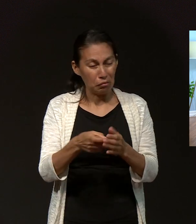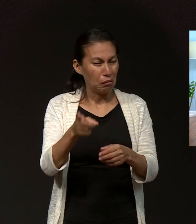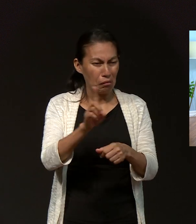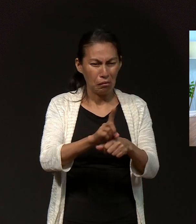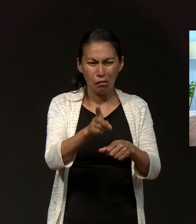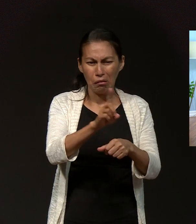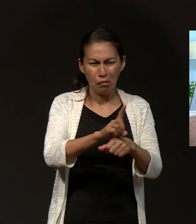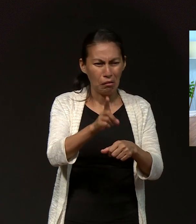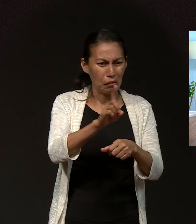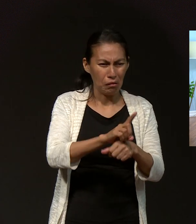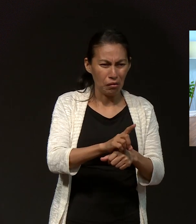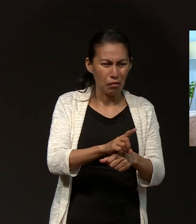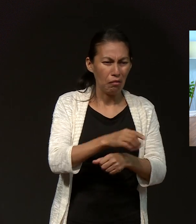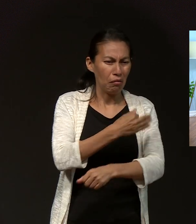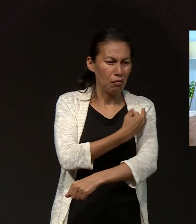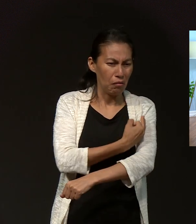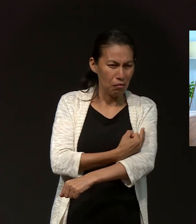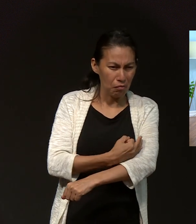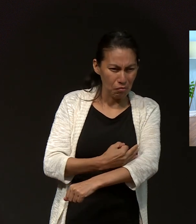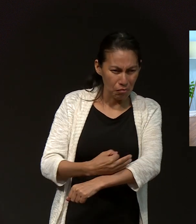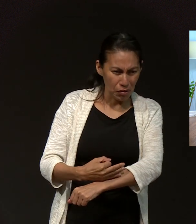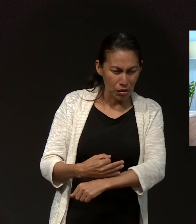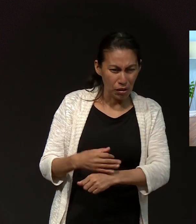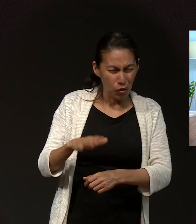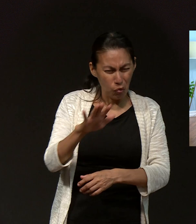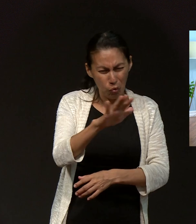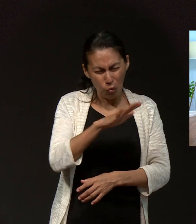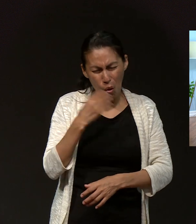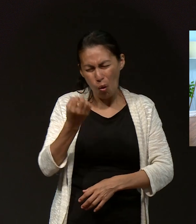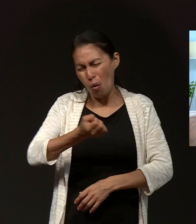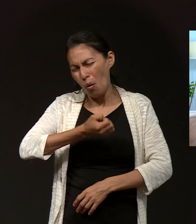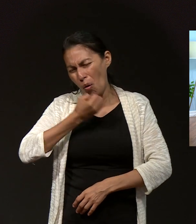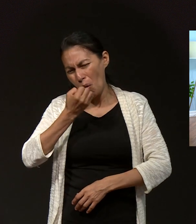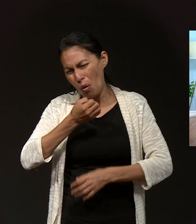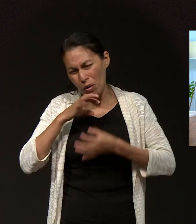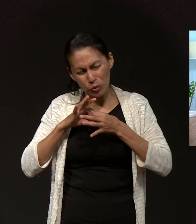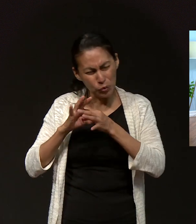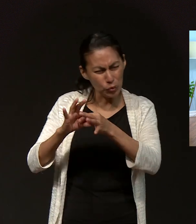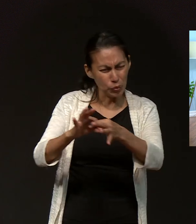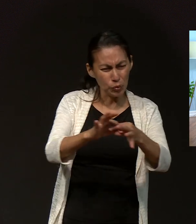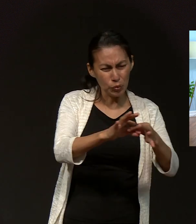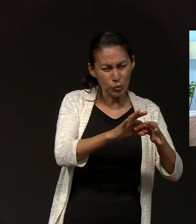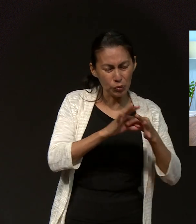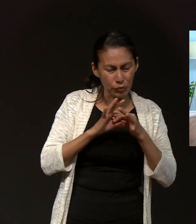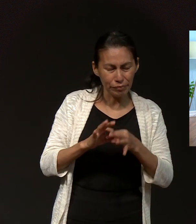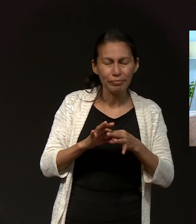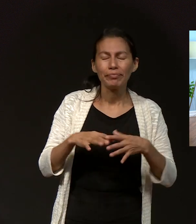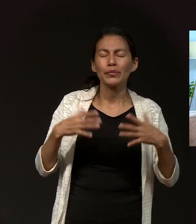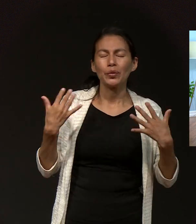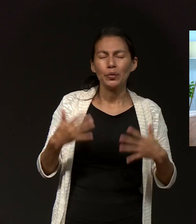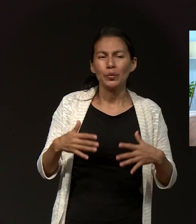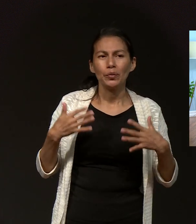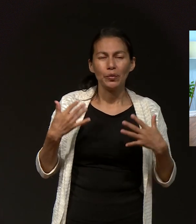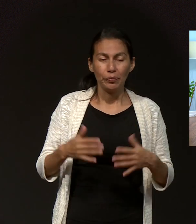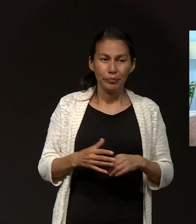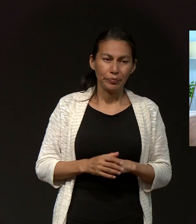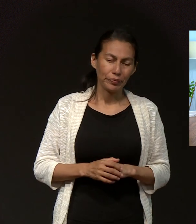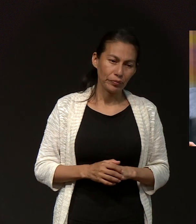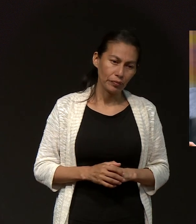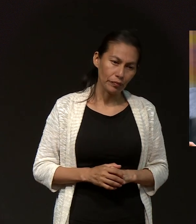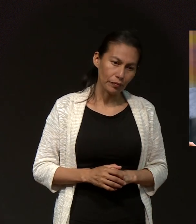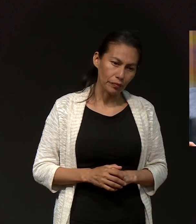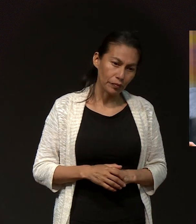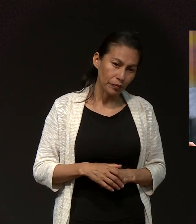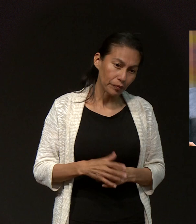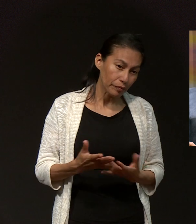Cada día, cada día, a todas horas. La familia se unió, estuvimos en oración, porque en ese momento, como lo decía,